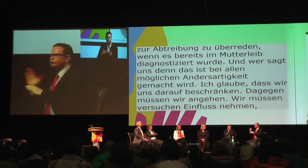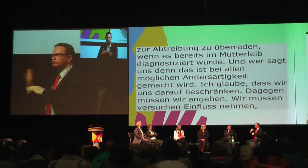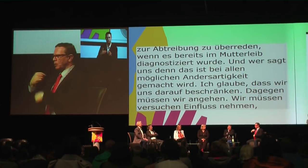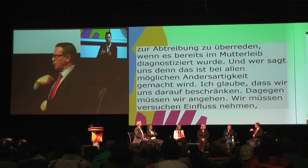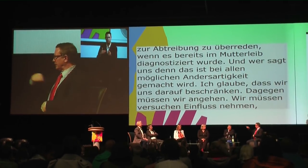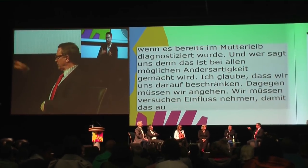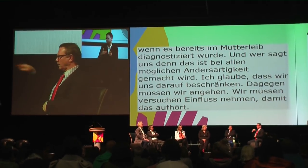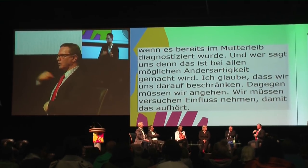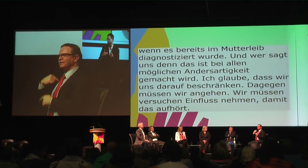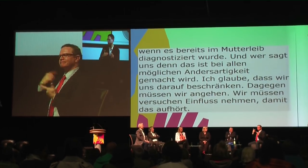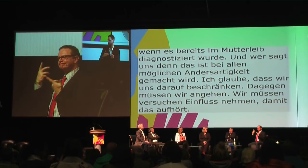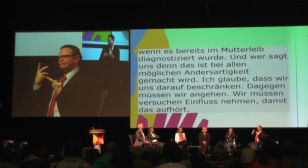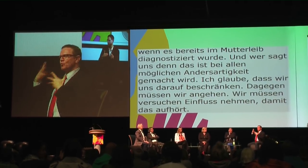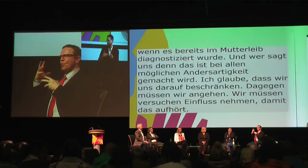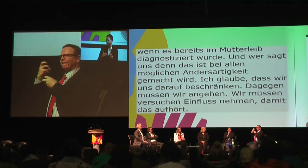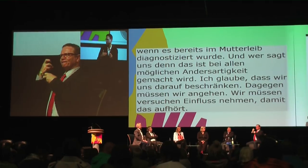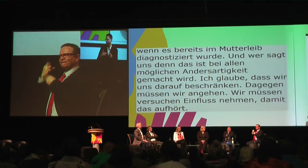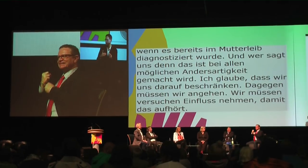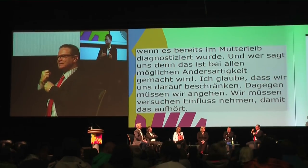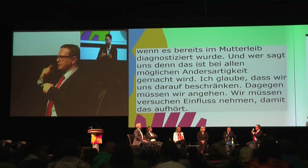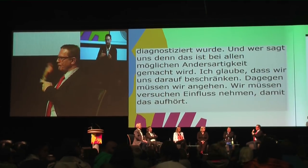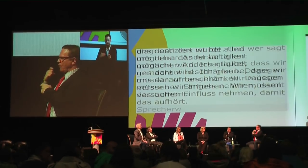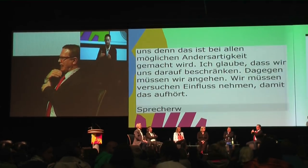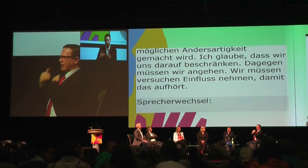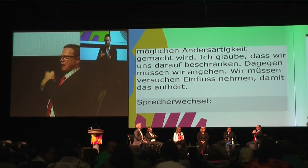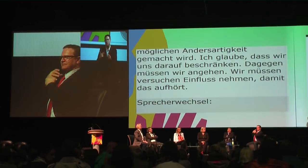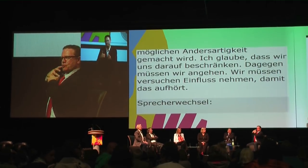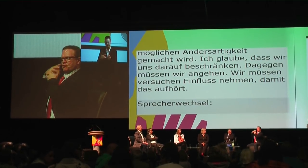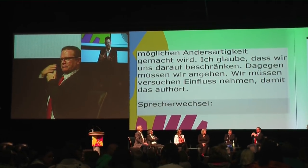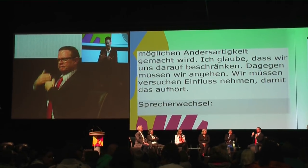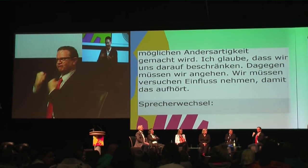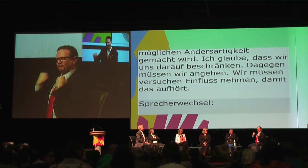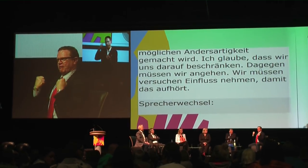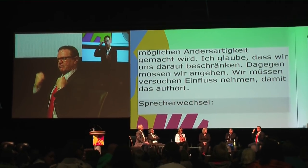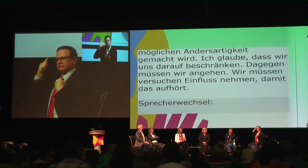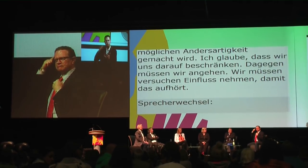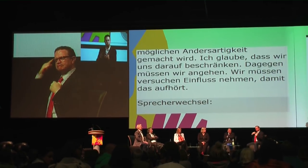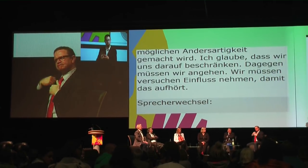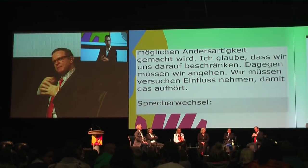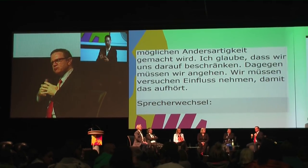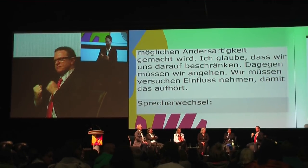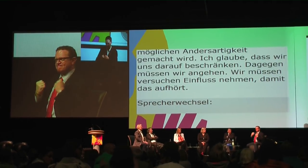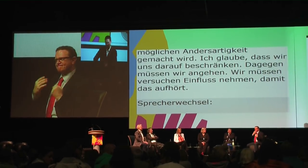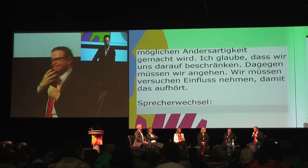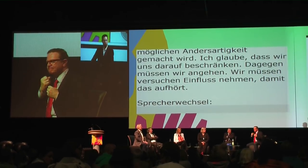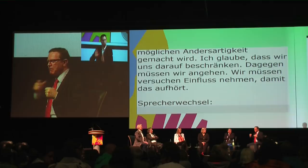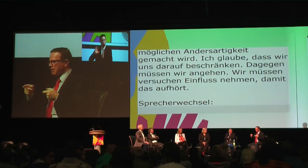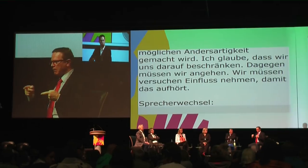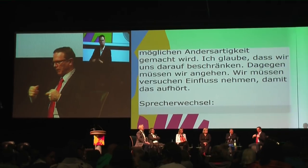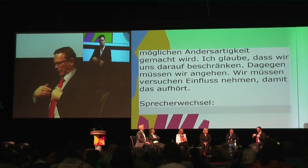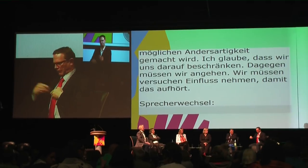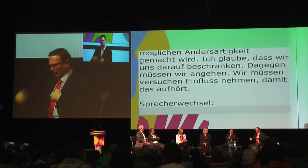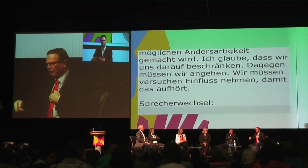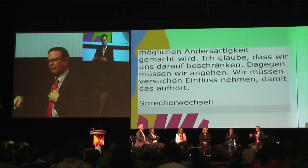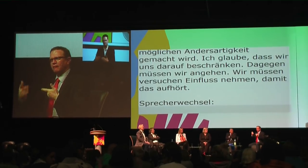Warum kriegen wir das nicht hin? Darum schafft es eine Gesellschaft nicht, diese Pluralität des So-Seins zu akzeptieren.